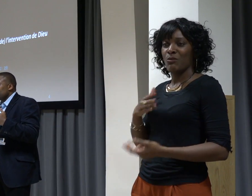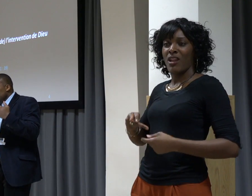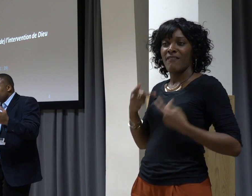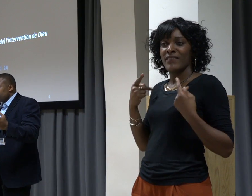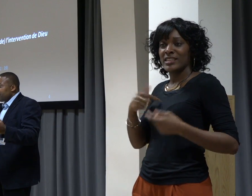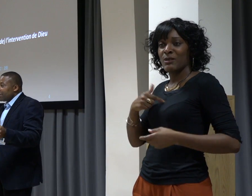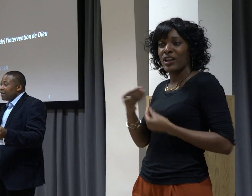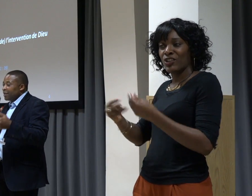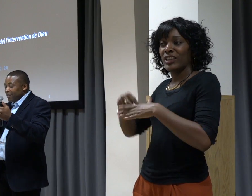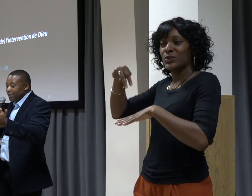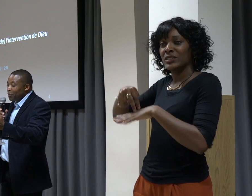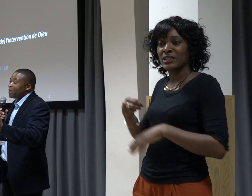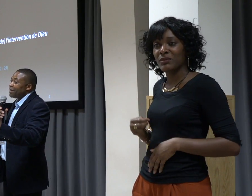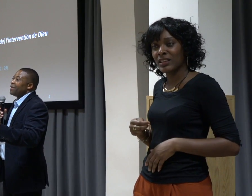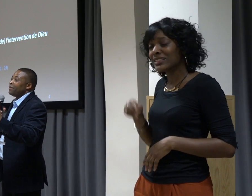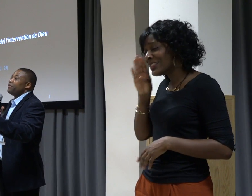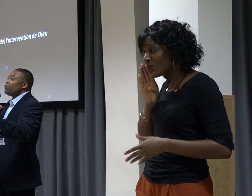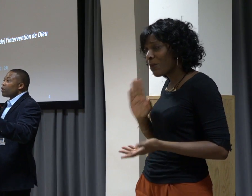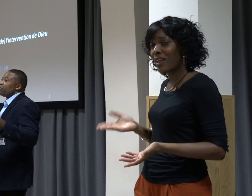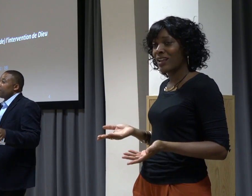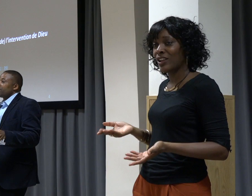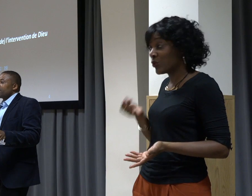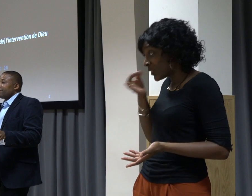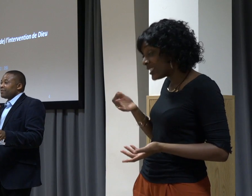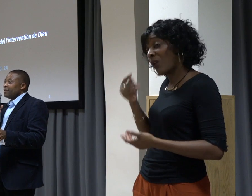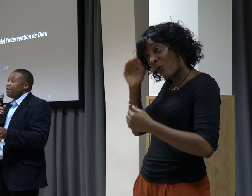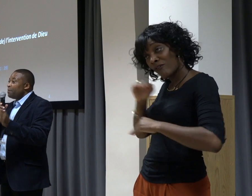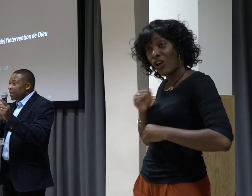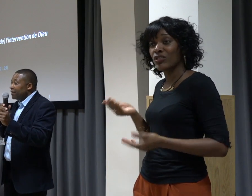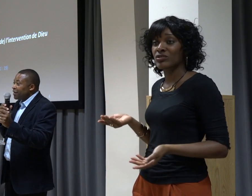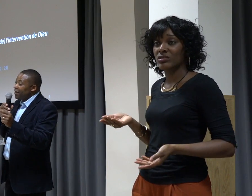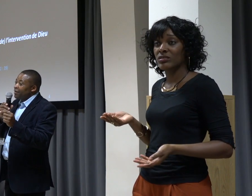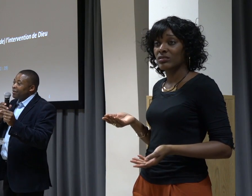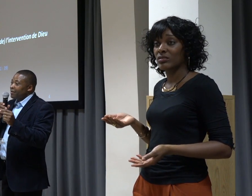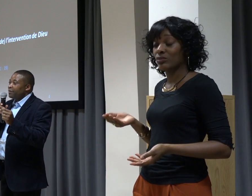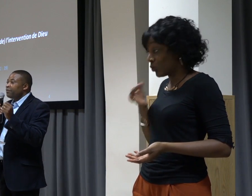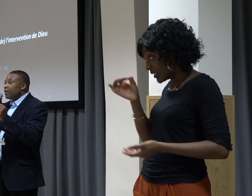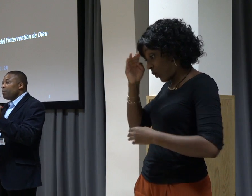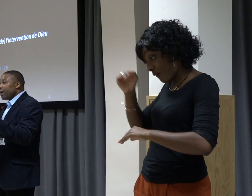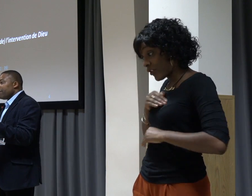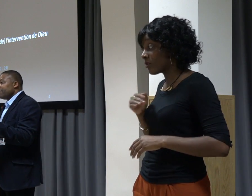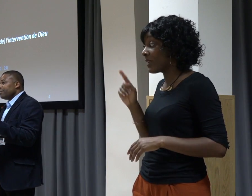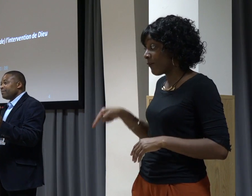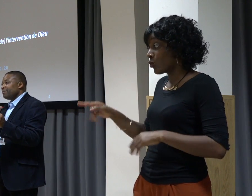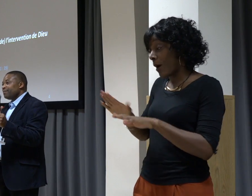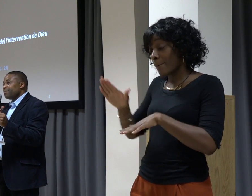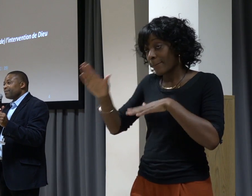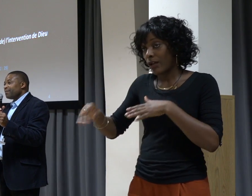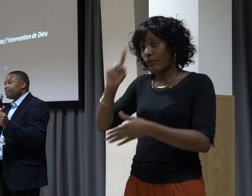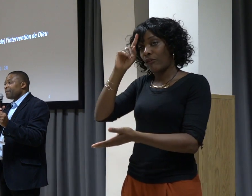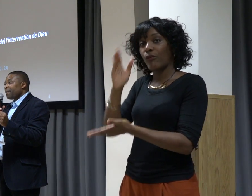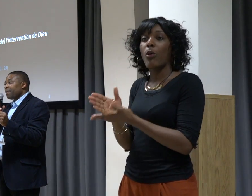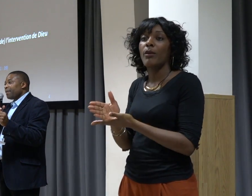résurrection. Ce que je te dis, s'il te plaît, fais-moi confiance. Mais fais le pas.